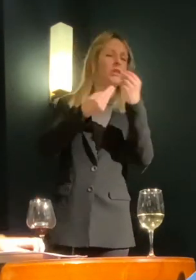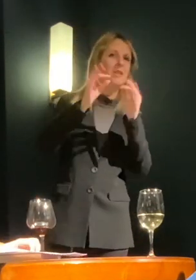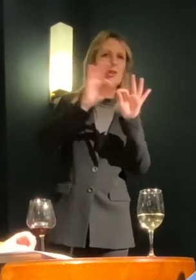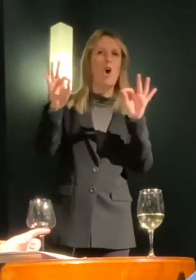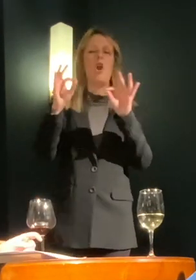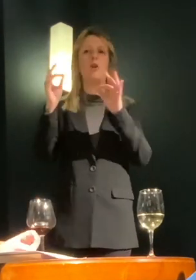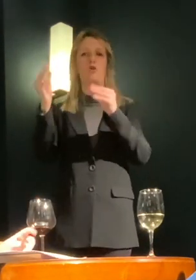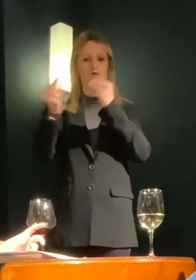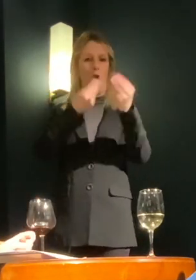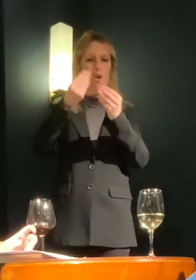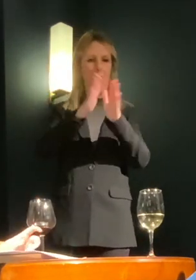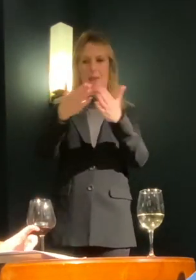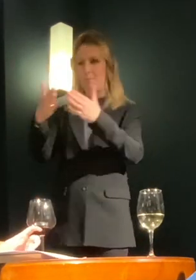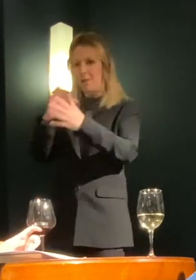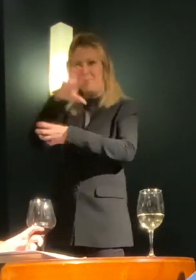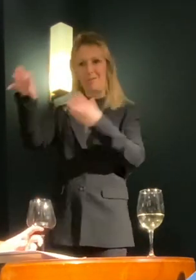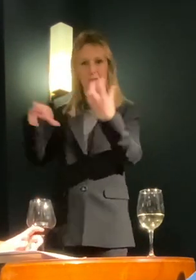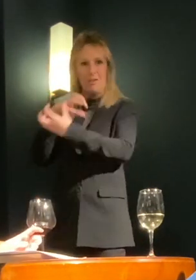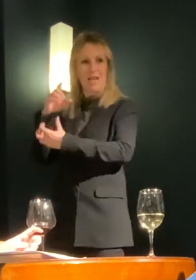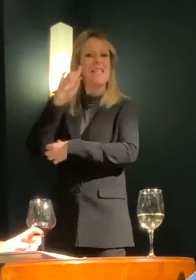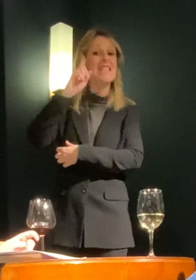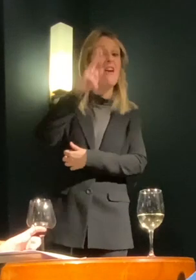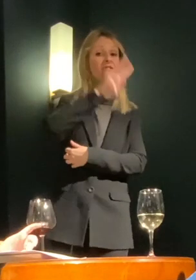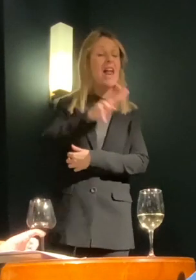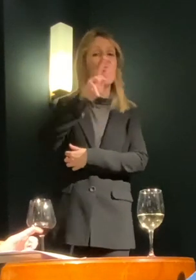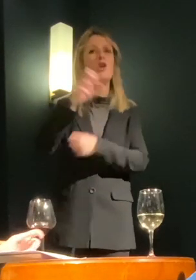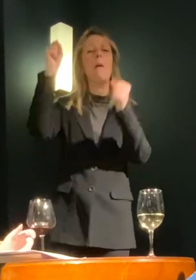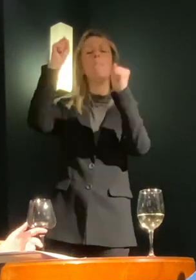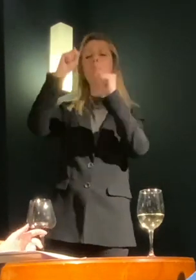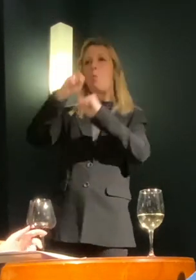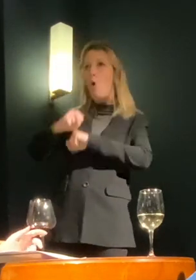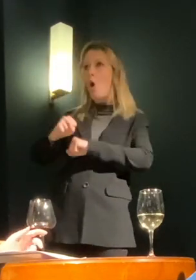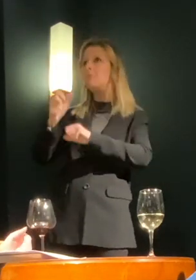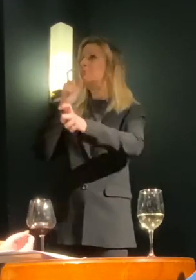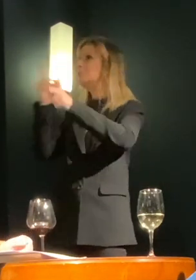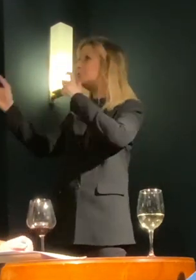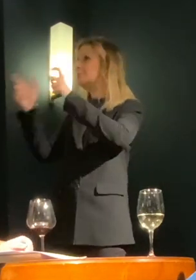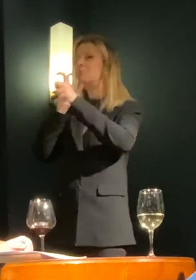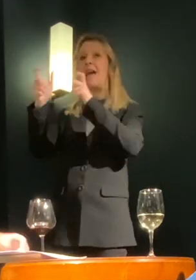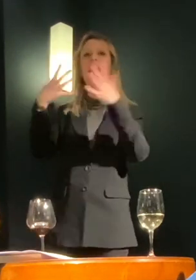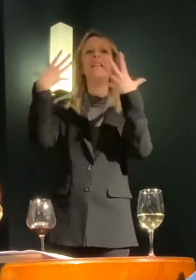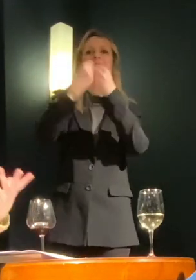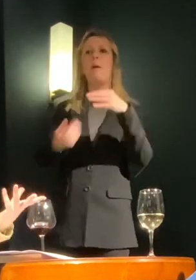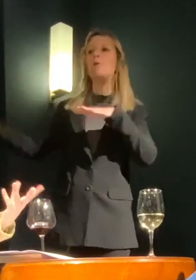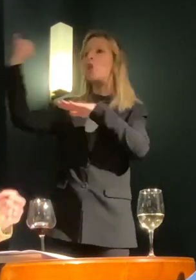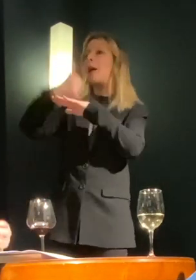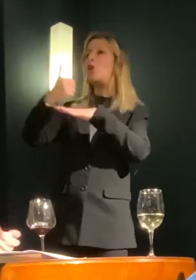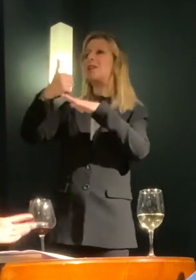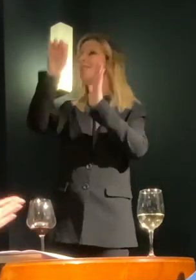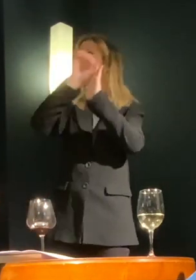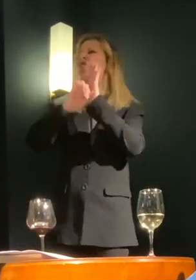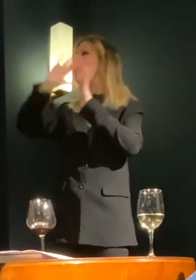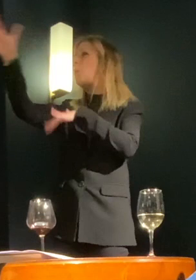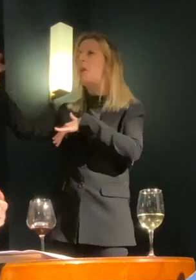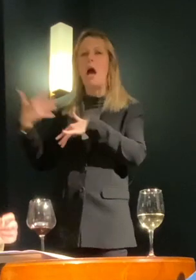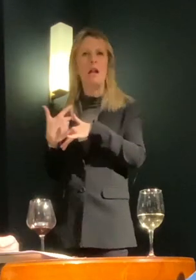potesse parlare col protagonista di un'altra storia, per raccontargli un po' come si sta, o magari come l'ha vissuta lui, come si sta